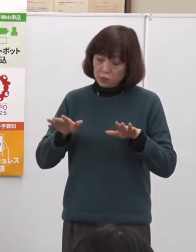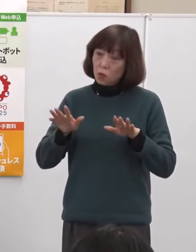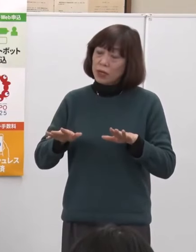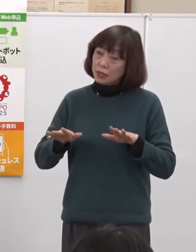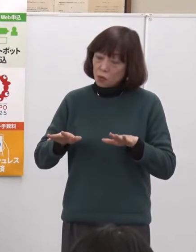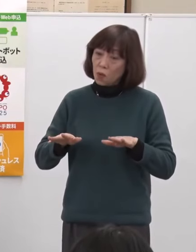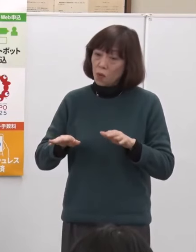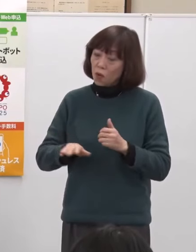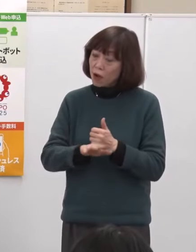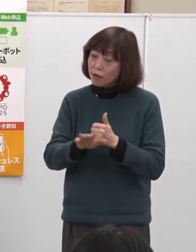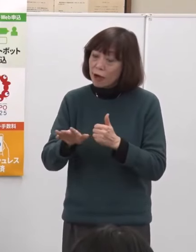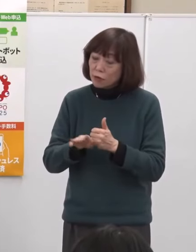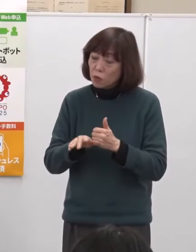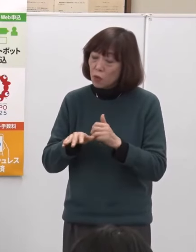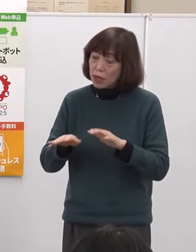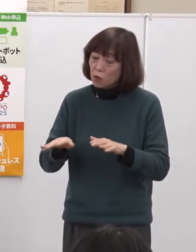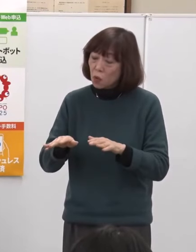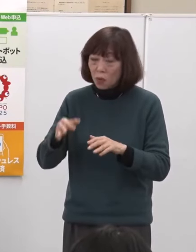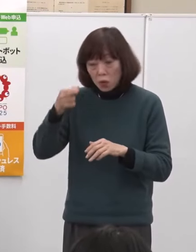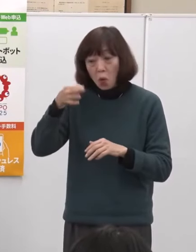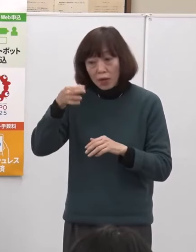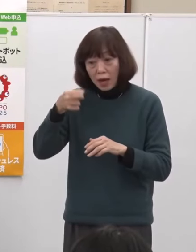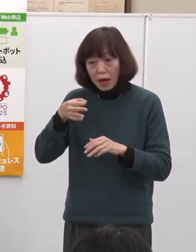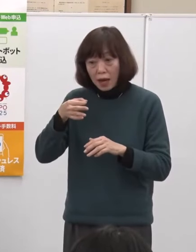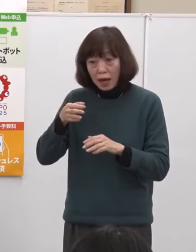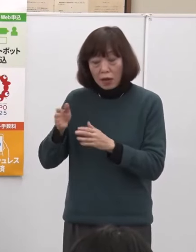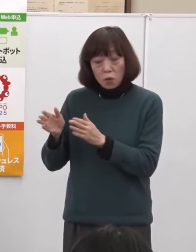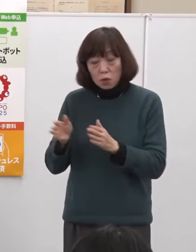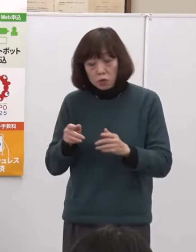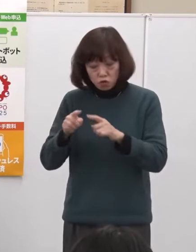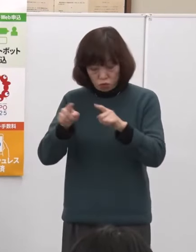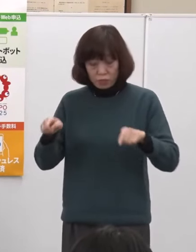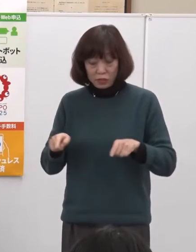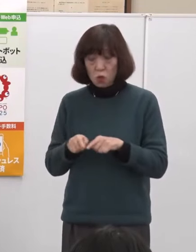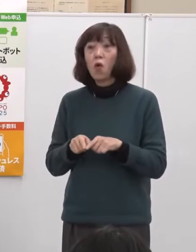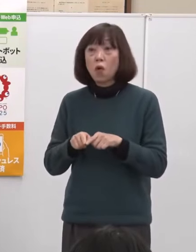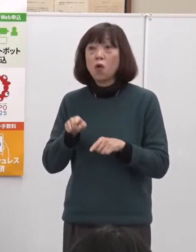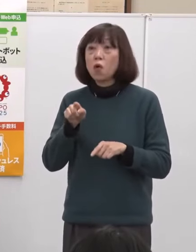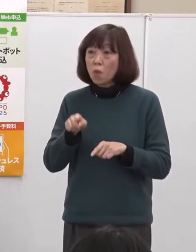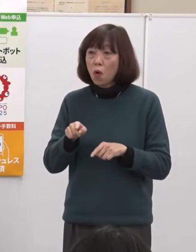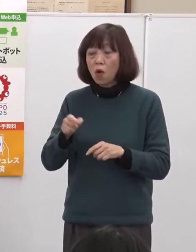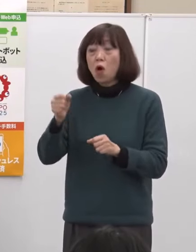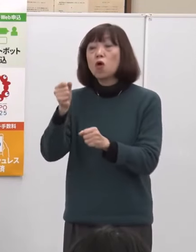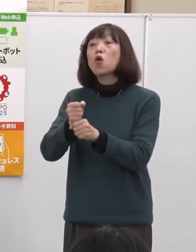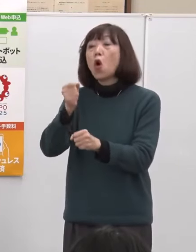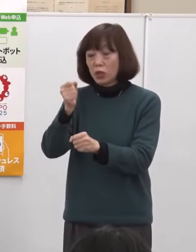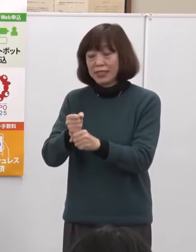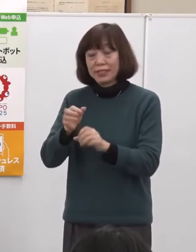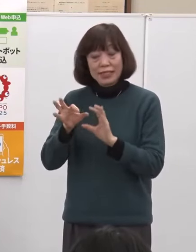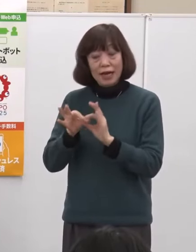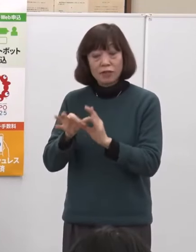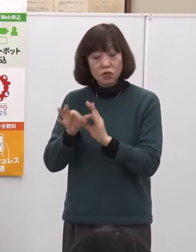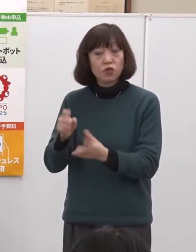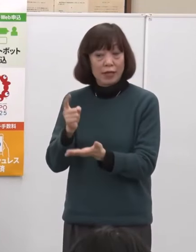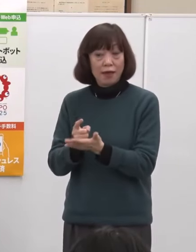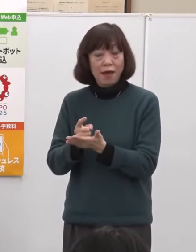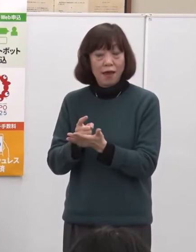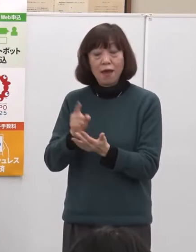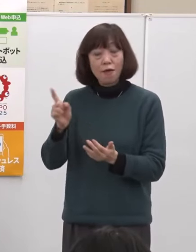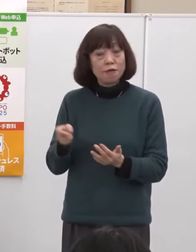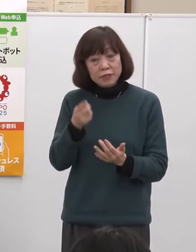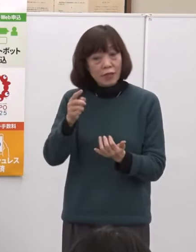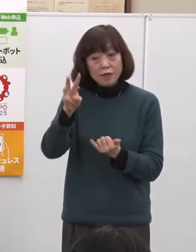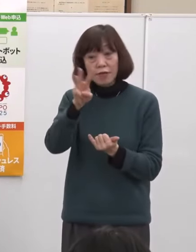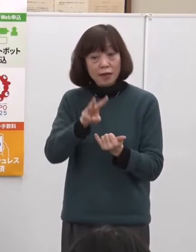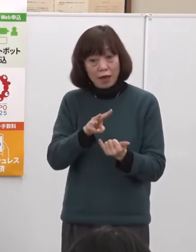環境影響評価の準備書も工事に関するものであると、あくまでも工事に関するもので、自然災害に関するものは行っ